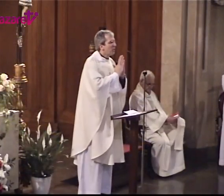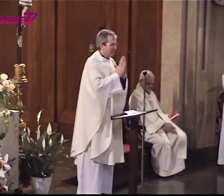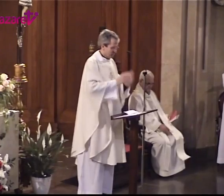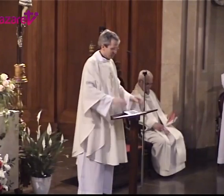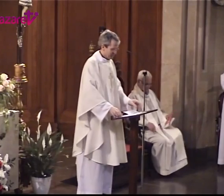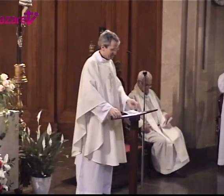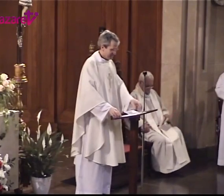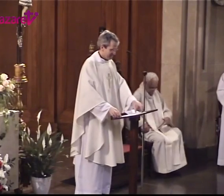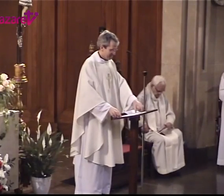Oremos.